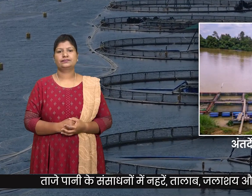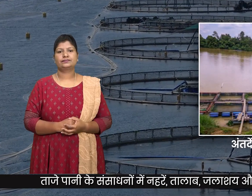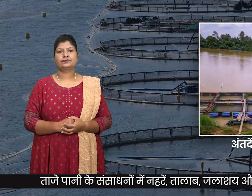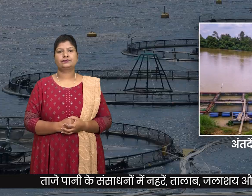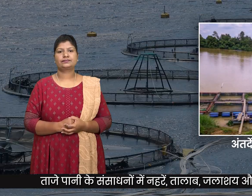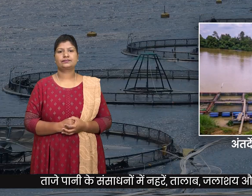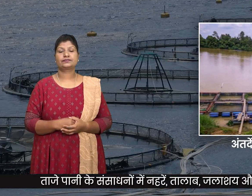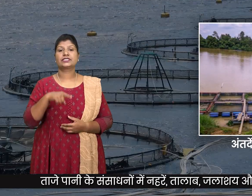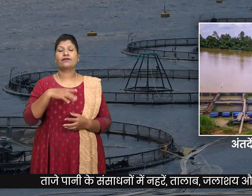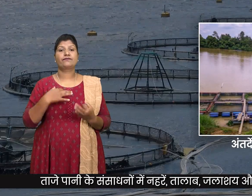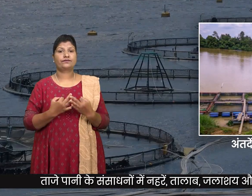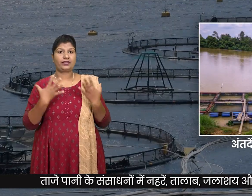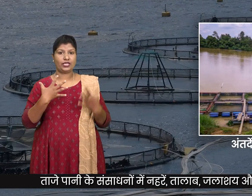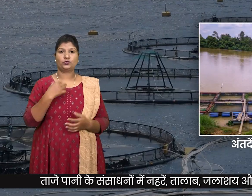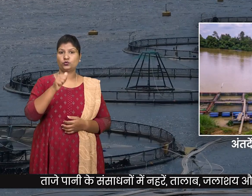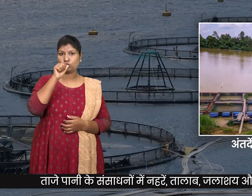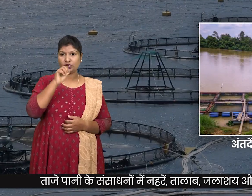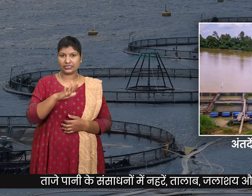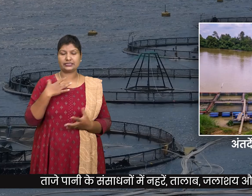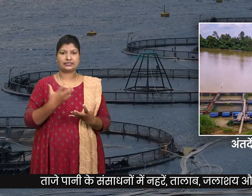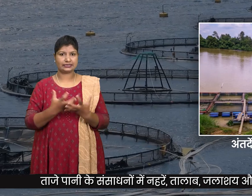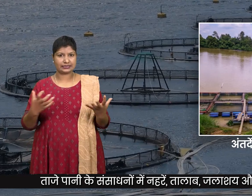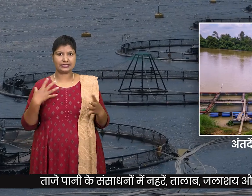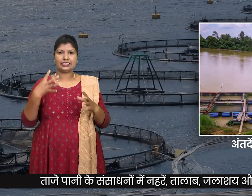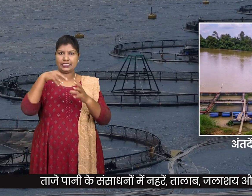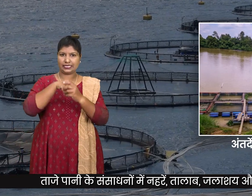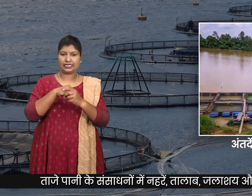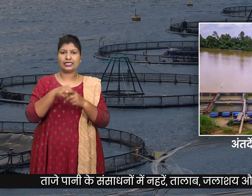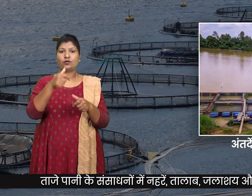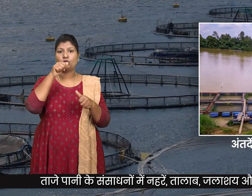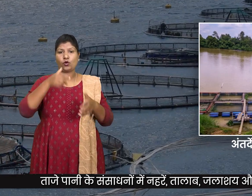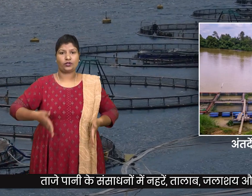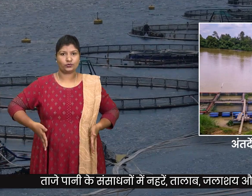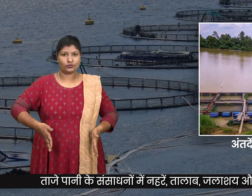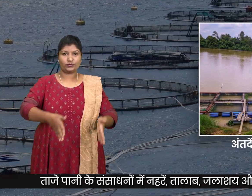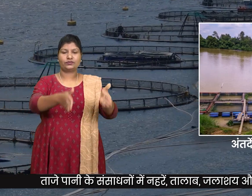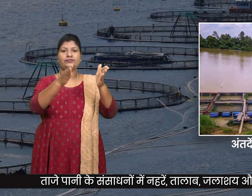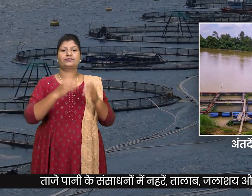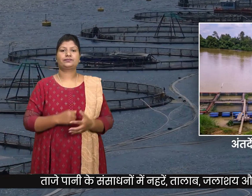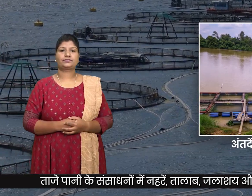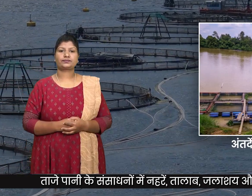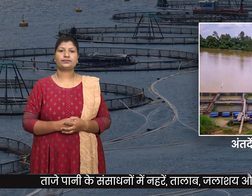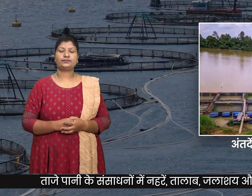ताजे पानी के संसाधनों में नहरें, तालाब, जलाशय और नदियां शामिल